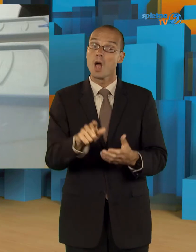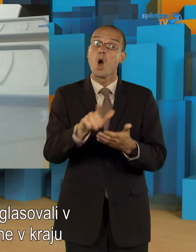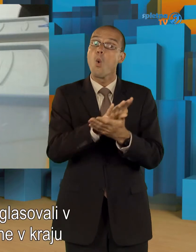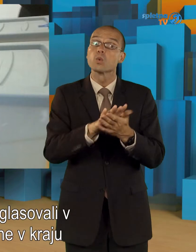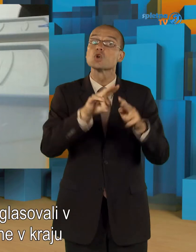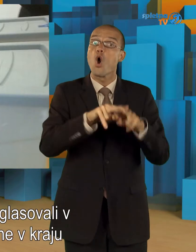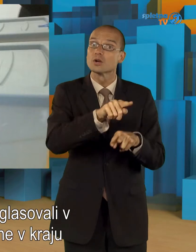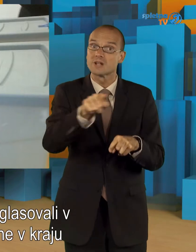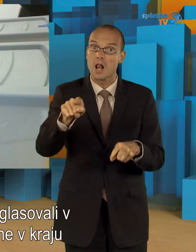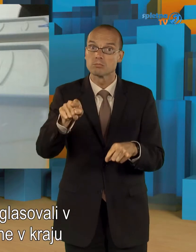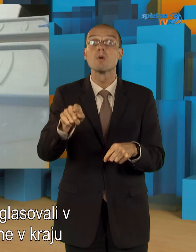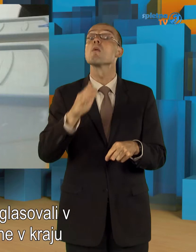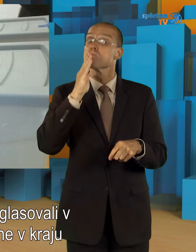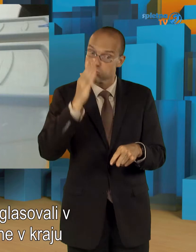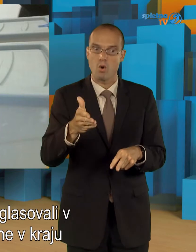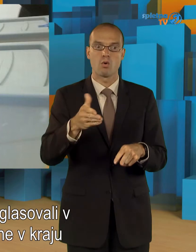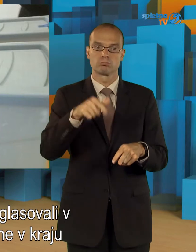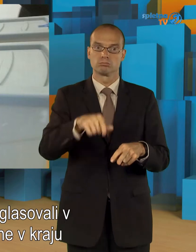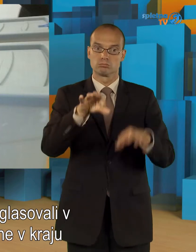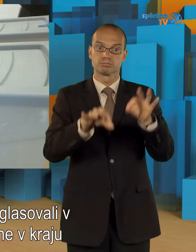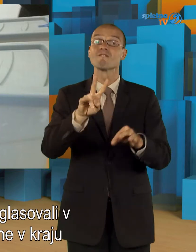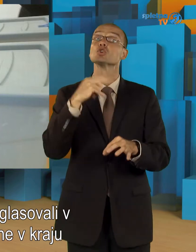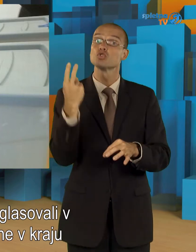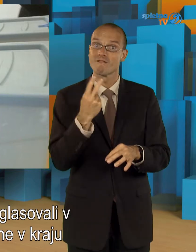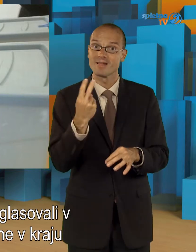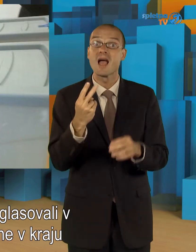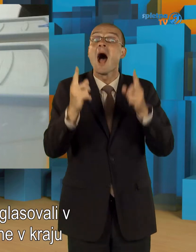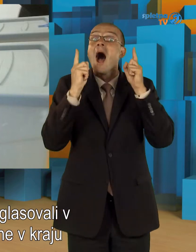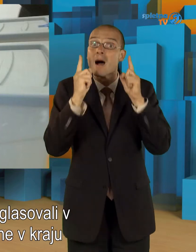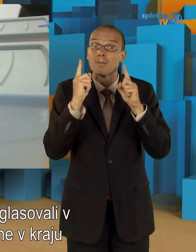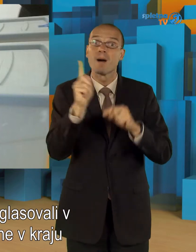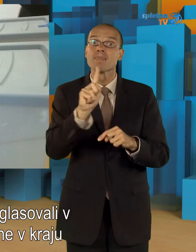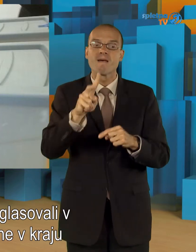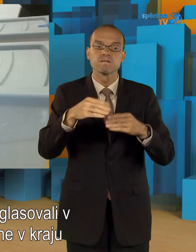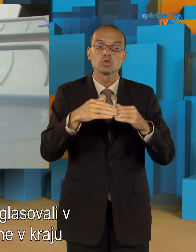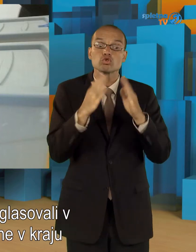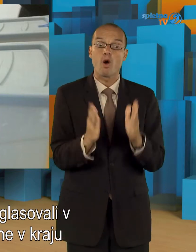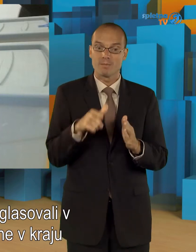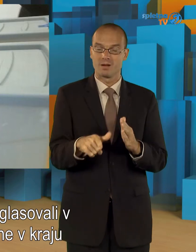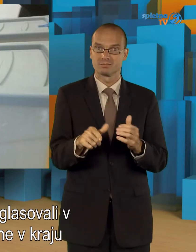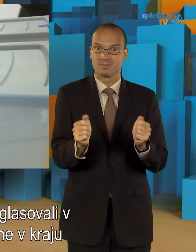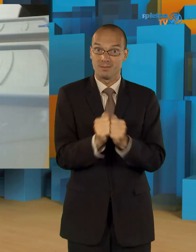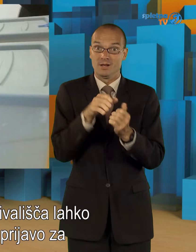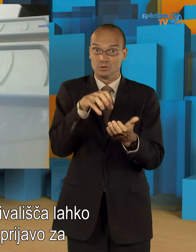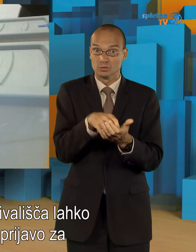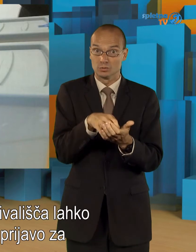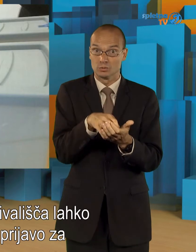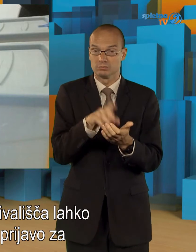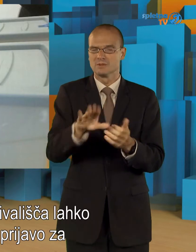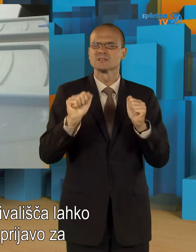Vsi ostali, ki boste glasovali v Sloveniji, vendar ne v kraju vašega stalnega prebivališča, lahko še vedno pošljete